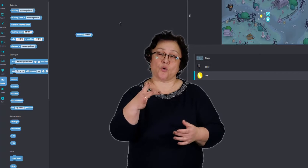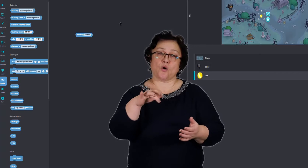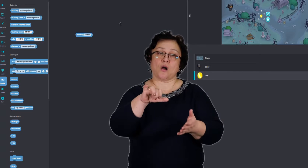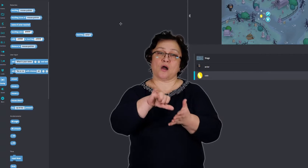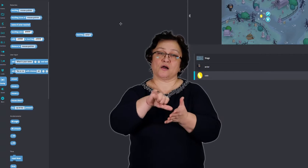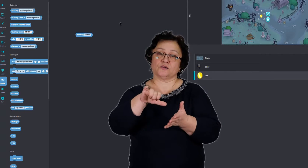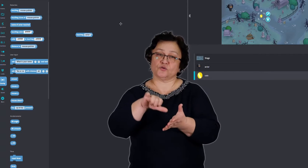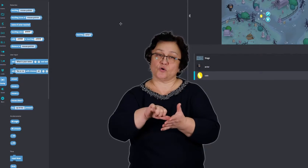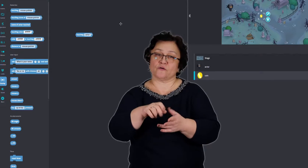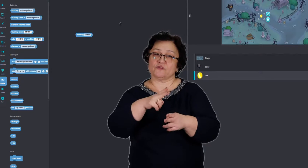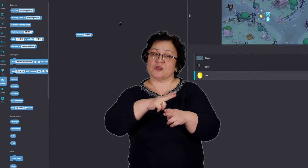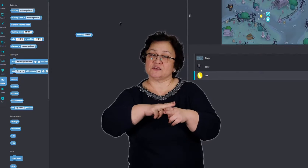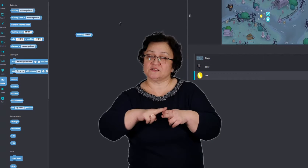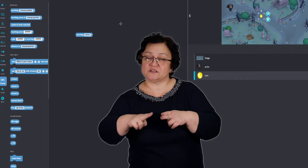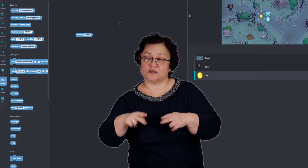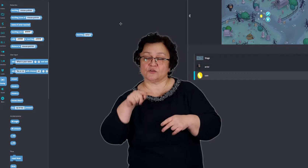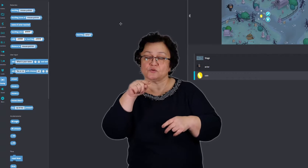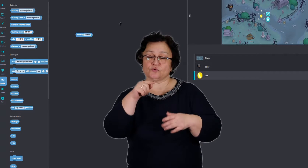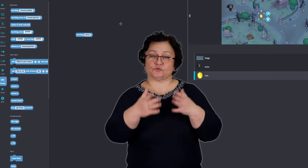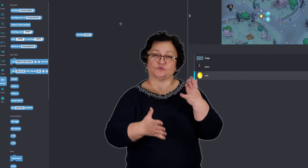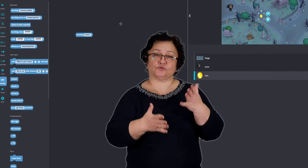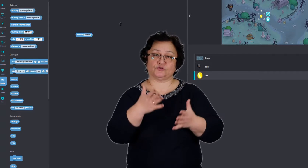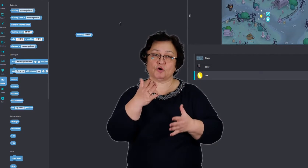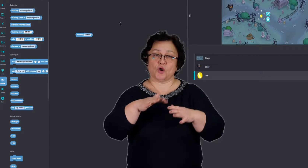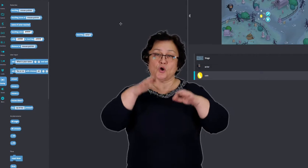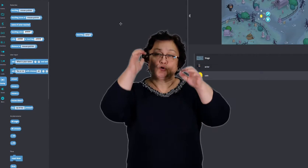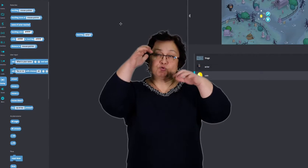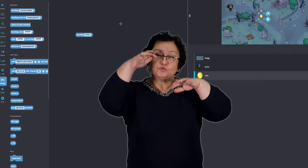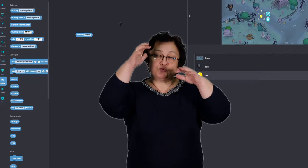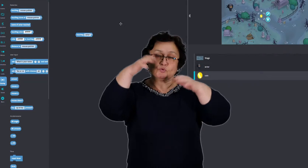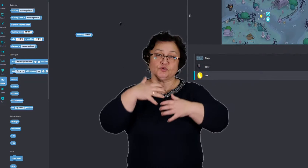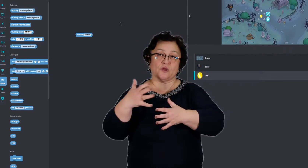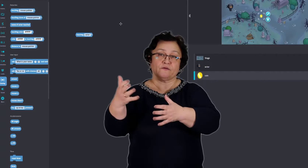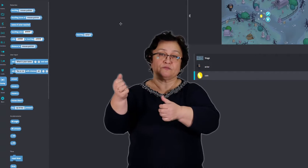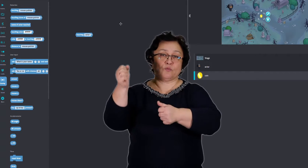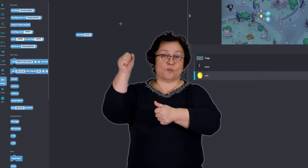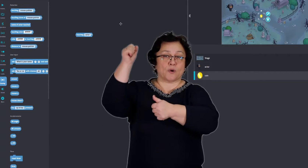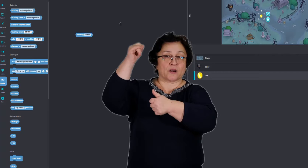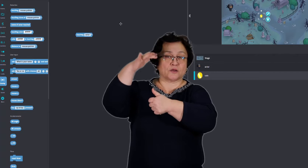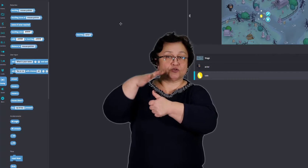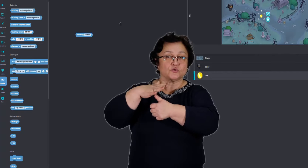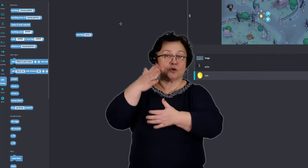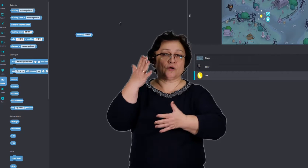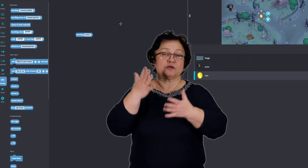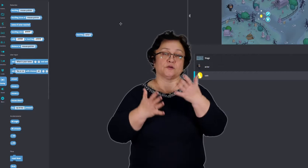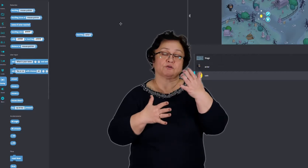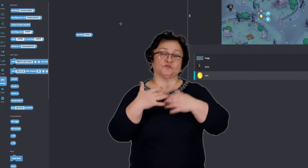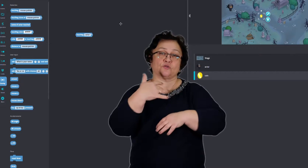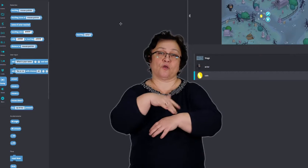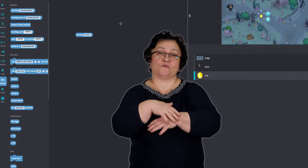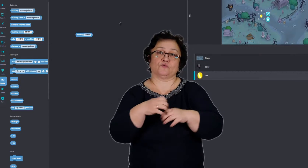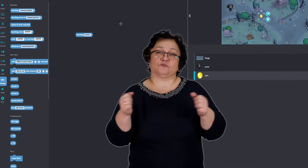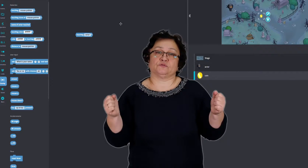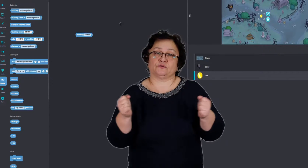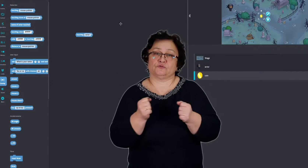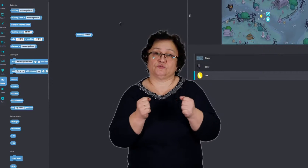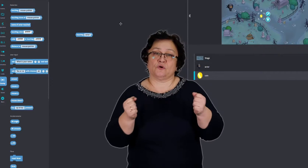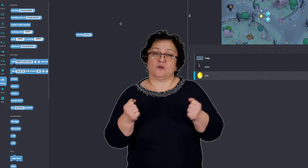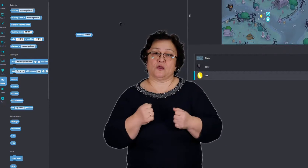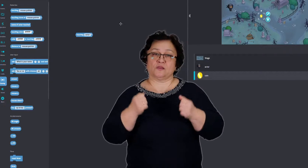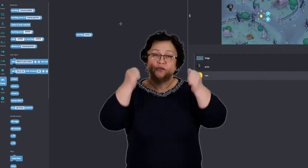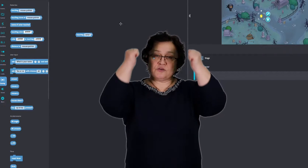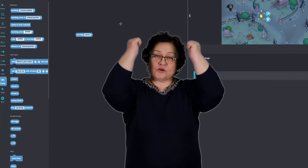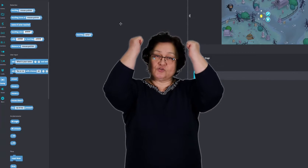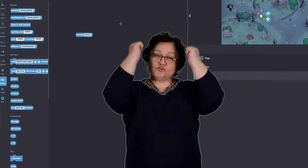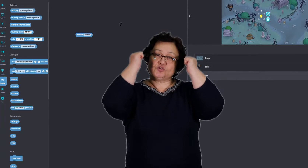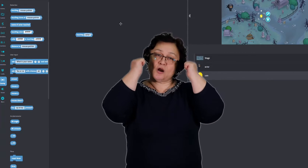зникає. Те ж саме, що якщо йде дощ, я беру парасольку. Якщо на вулиці холодно, я не вдягаю